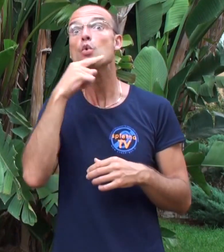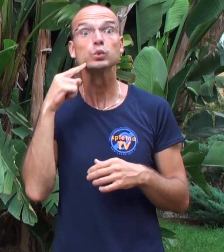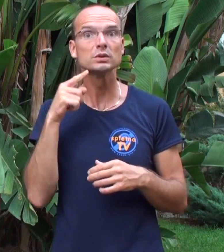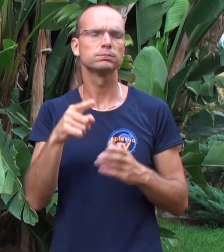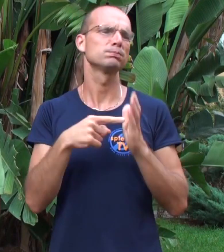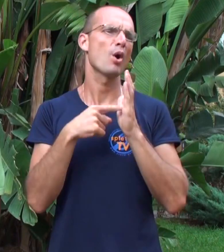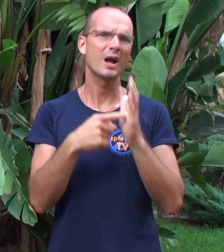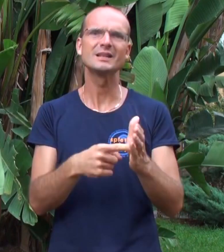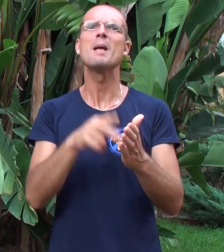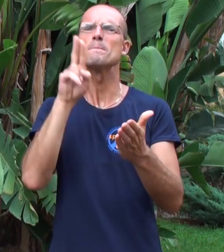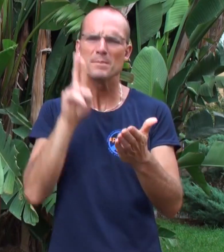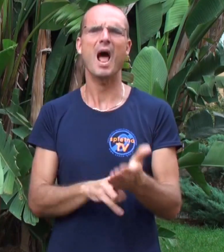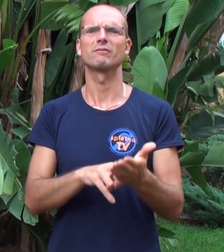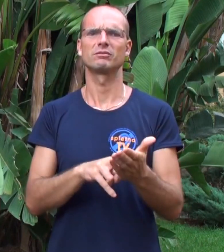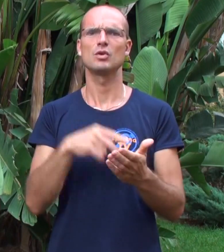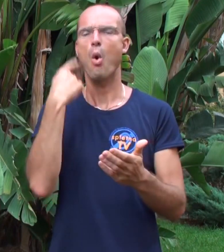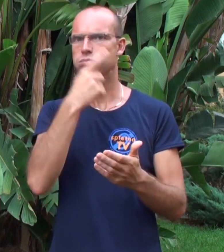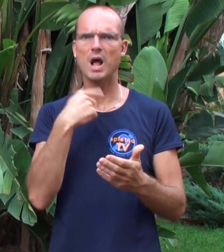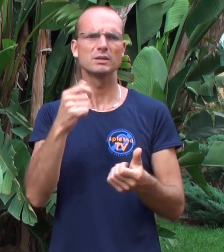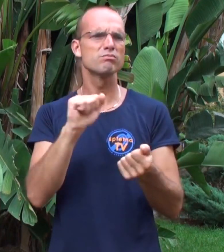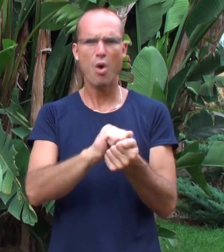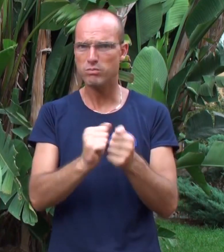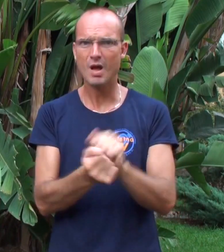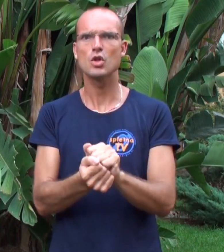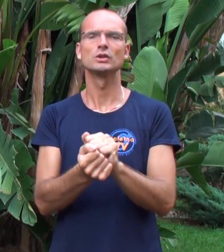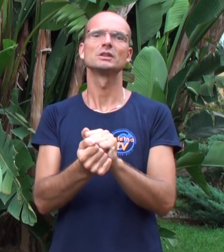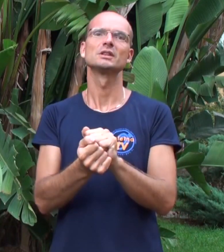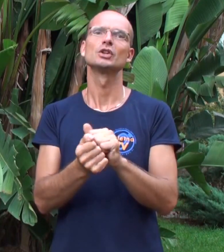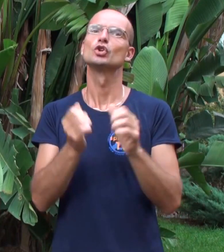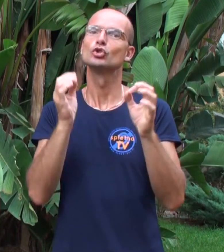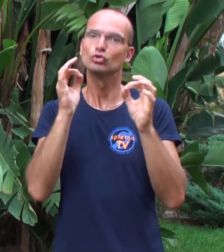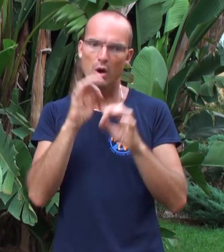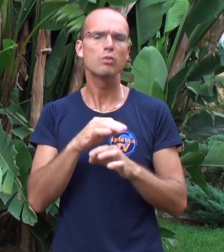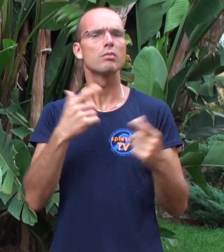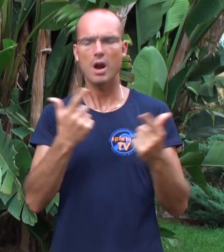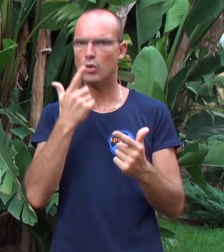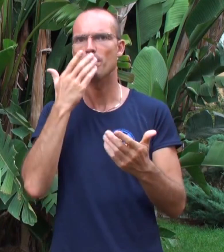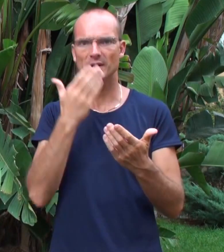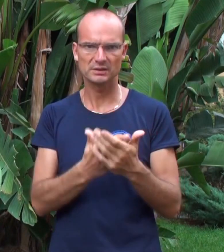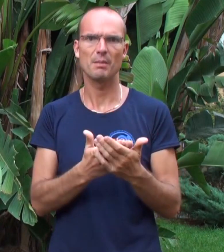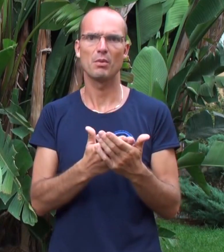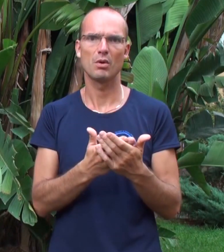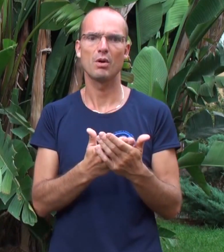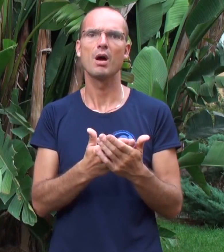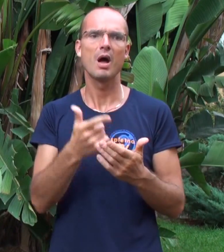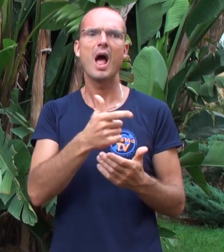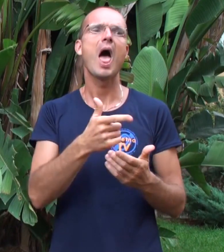pokazali svoj pravi jaz, svoj pravi obraz, borbenost, vendar tokrat pa res lahko priznamo, da je bila ekipa Rusije